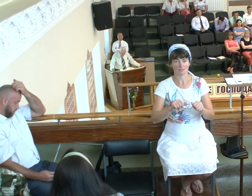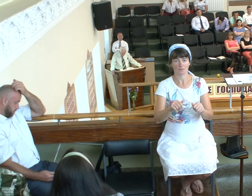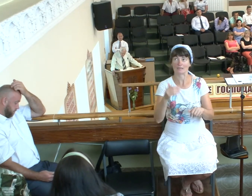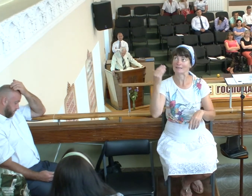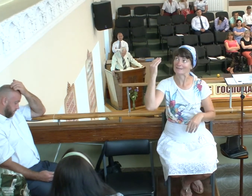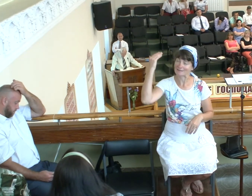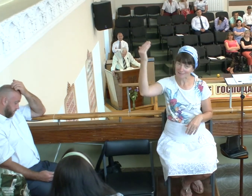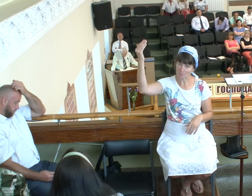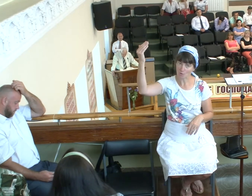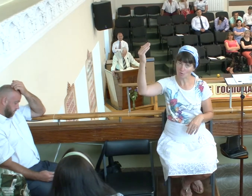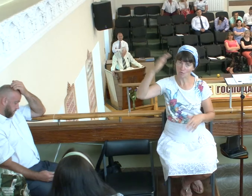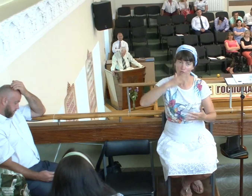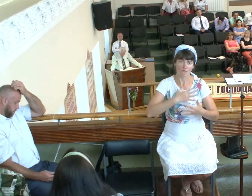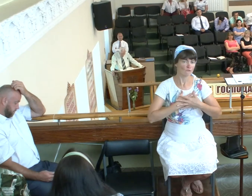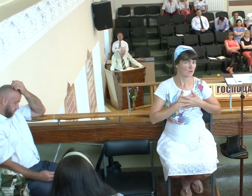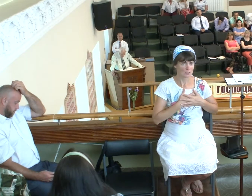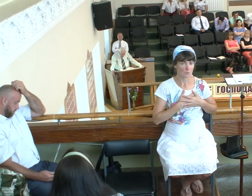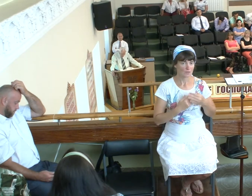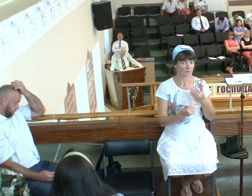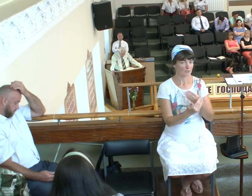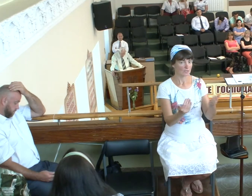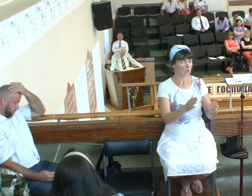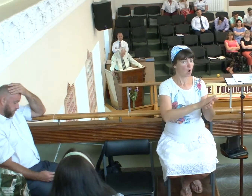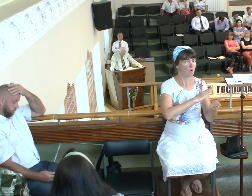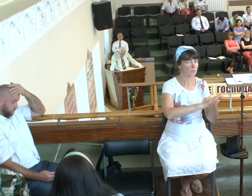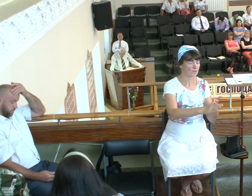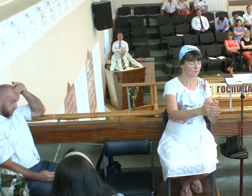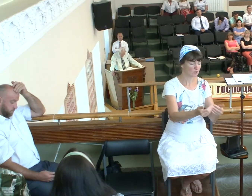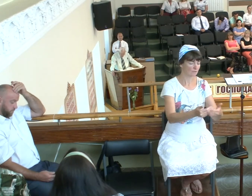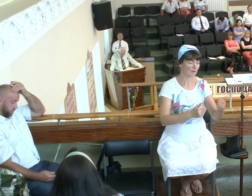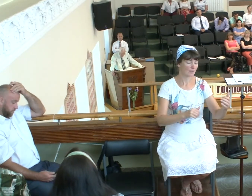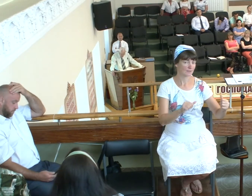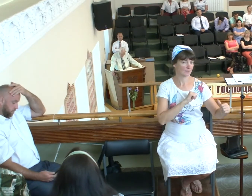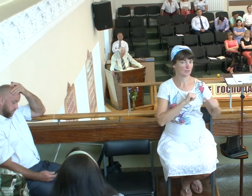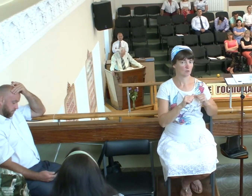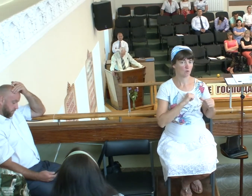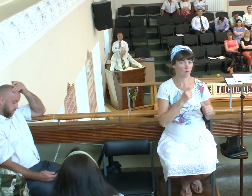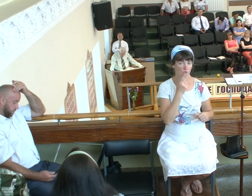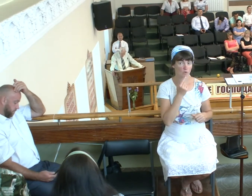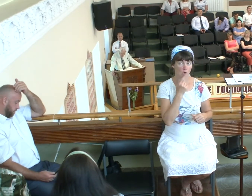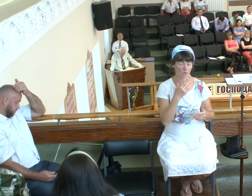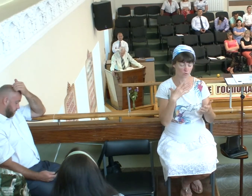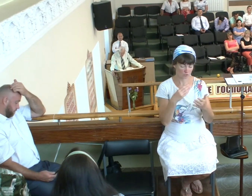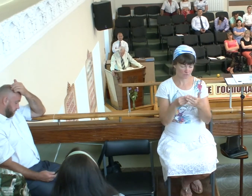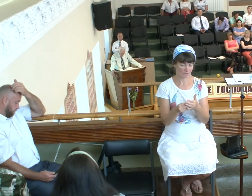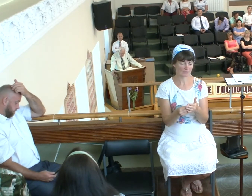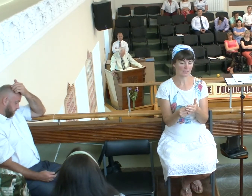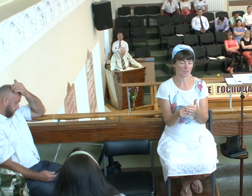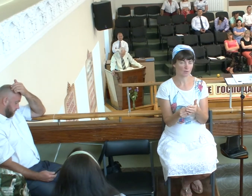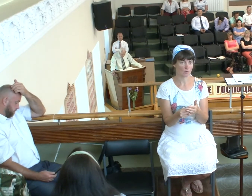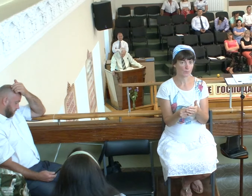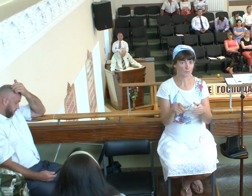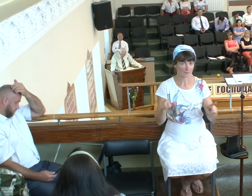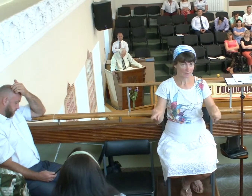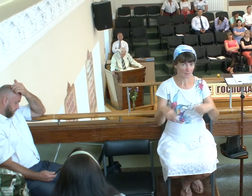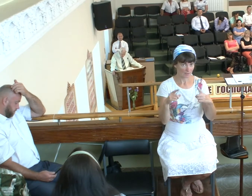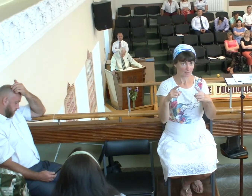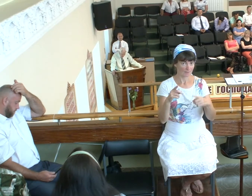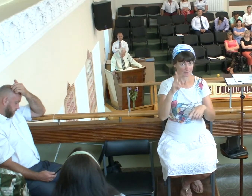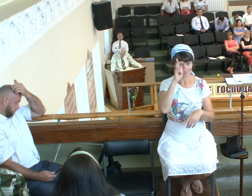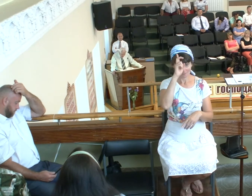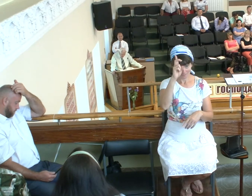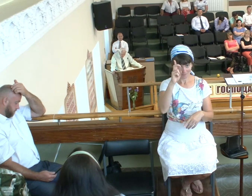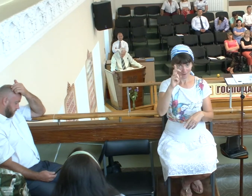ему, возлюбившему нас и омывшему нас от грехов наших кровью своей, и соделавшему нас